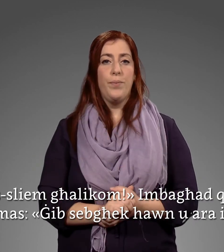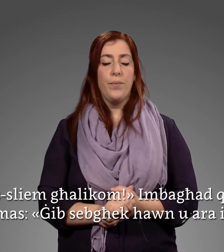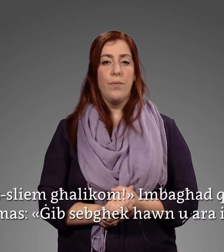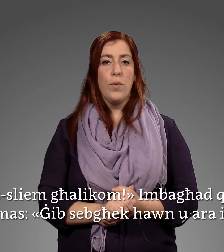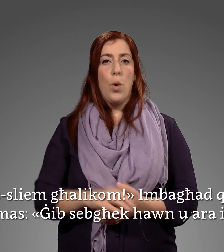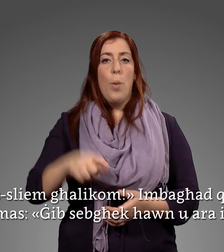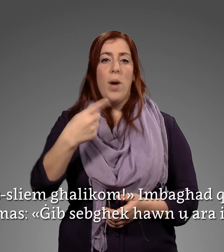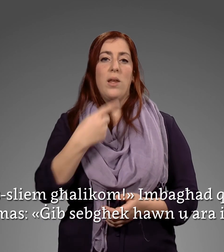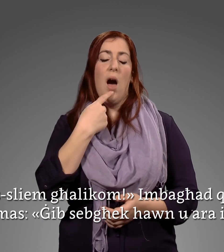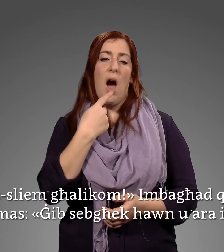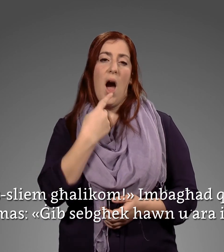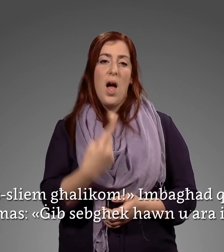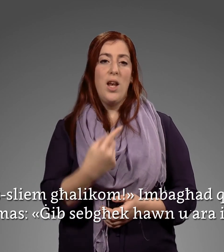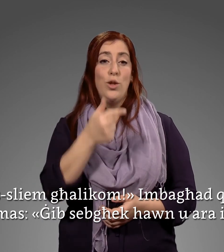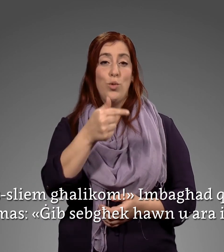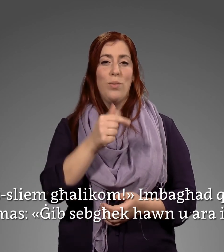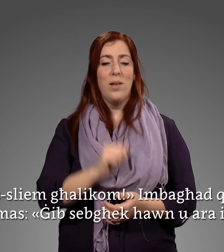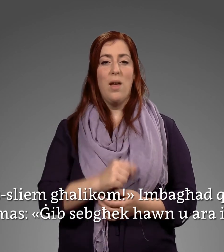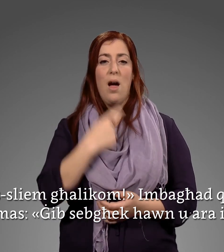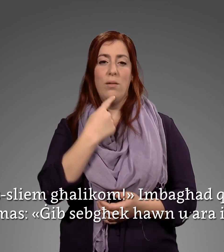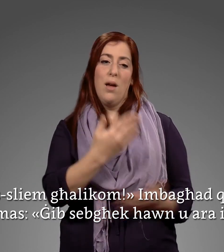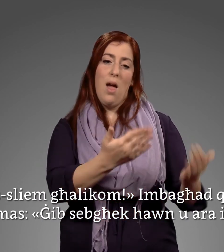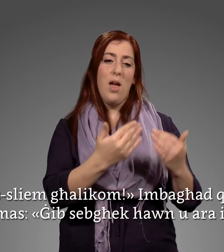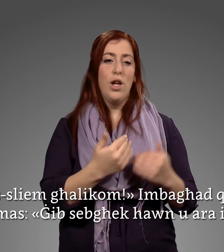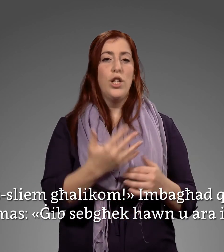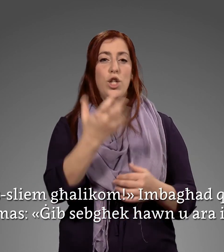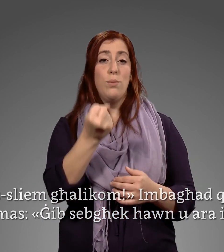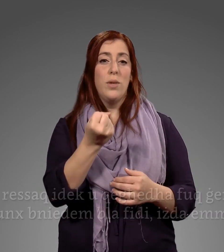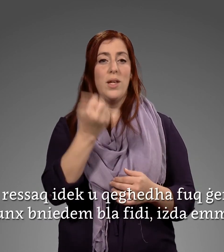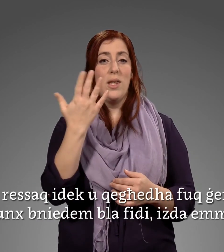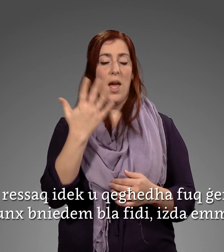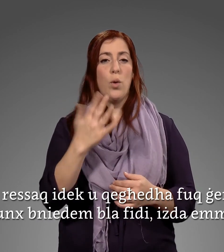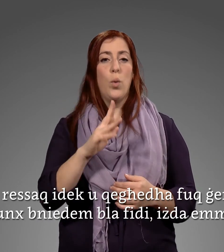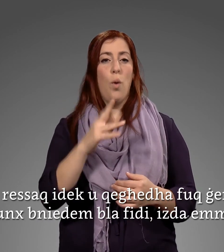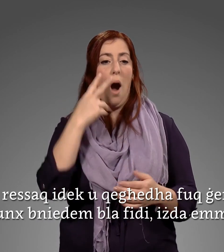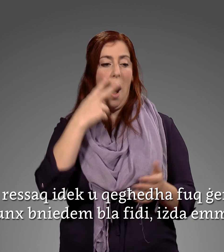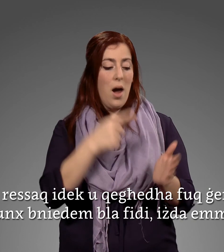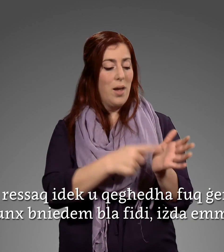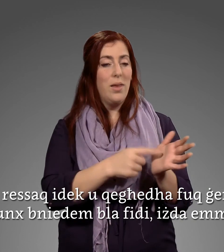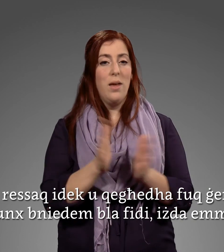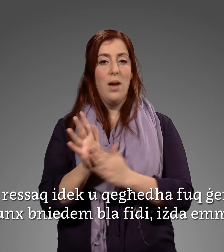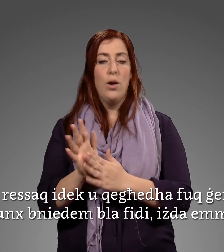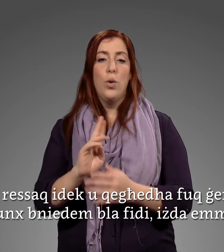lil Tumas, ġib sebek hawn u wara jdejja u ressaq idejk u qiegħda fuq